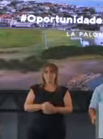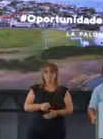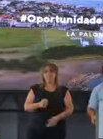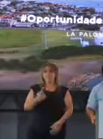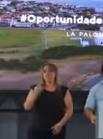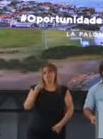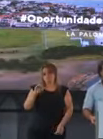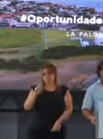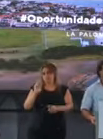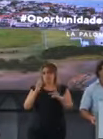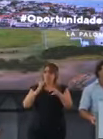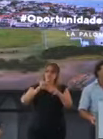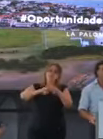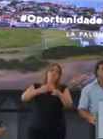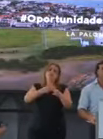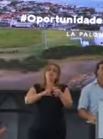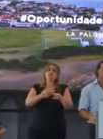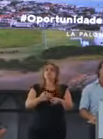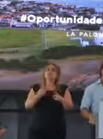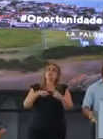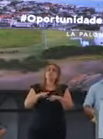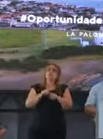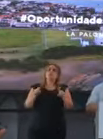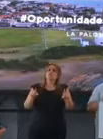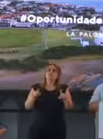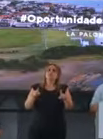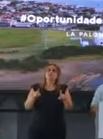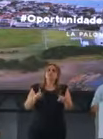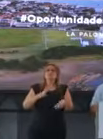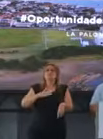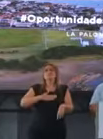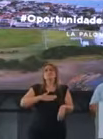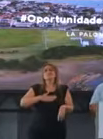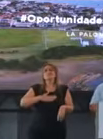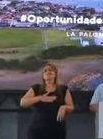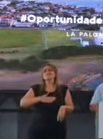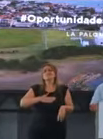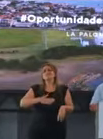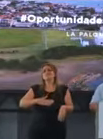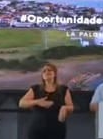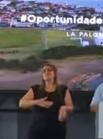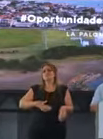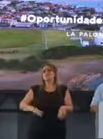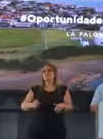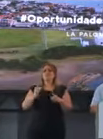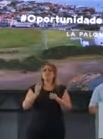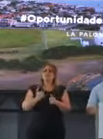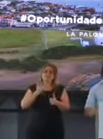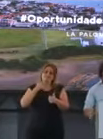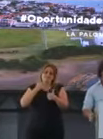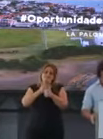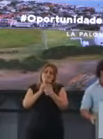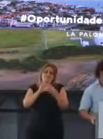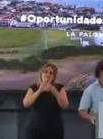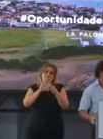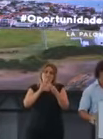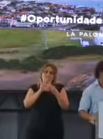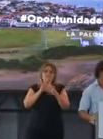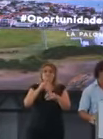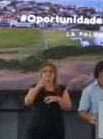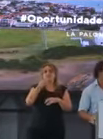una y otra vez, yo le repito a todos, no saben la tranquilidad que me da tener a mi lado a Azucena